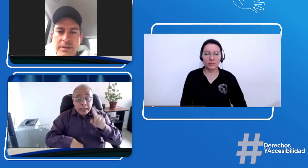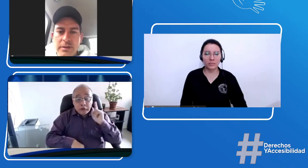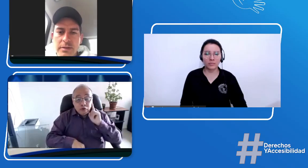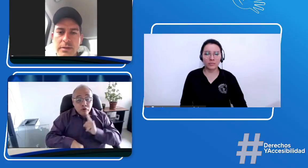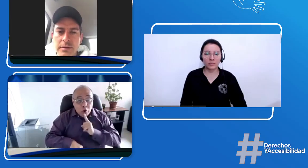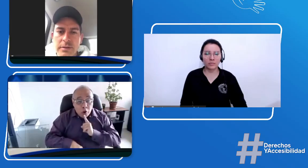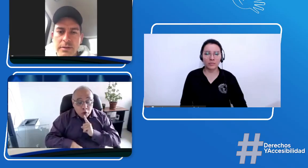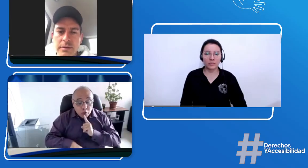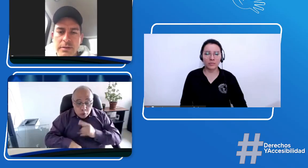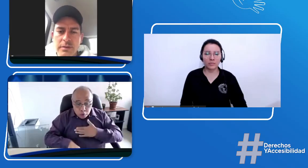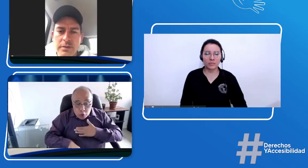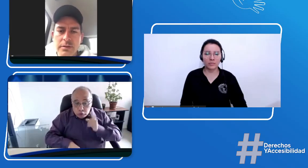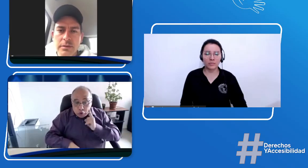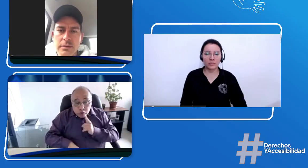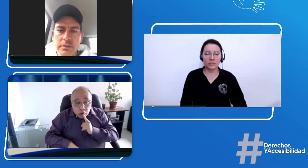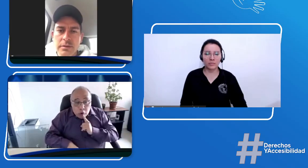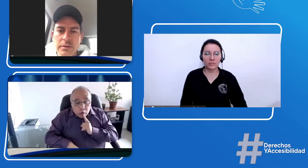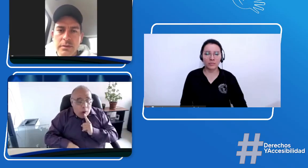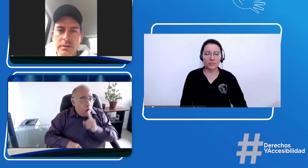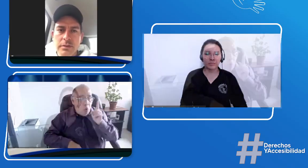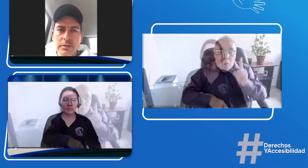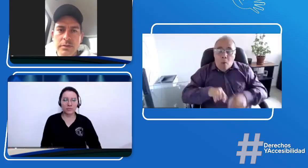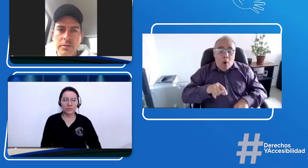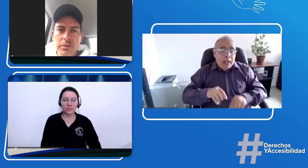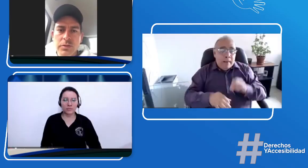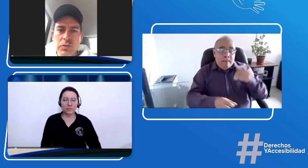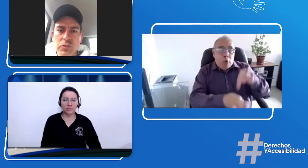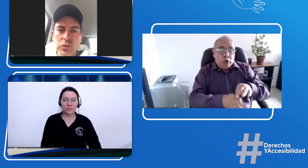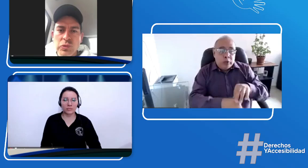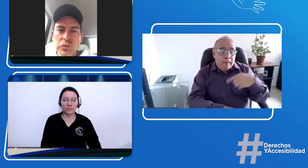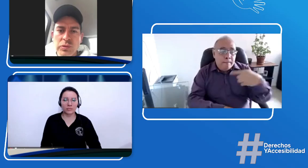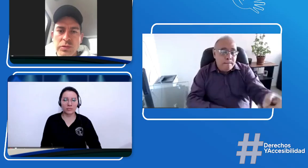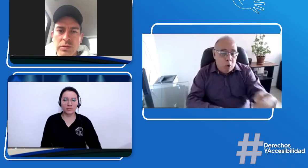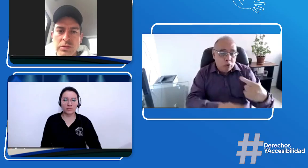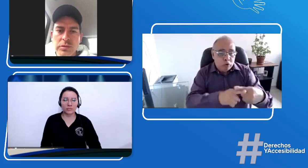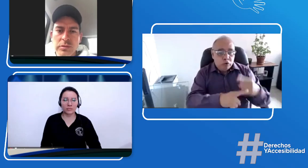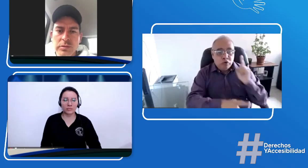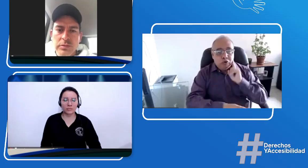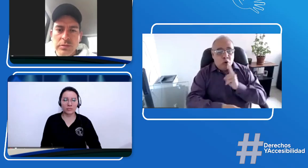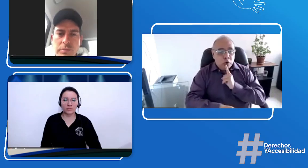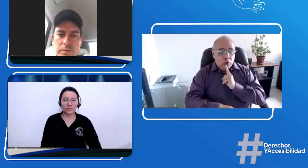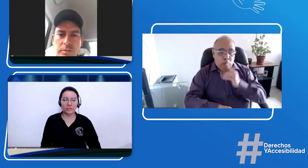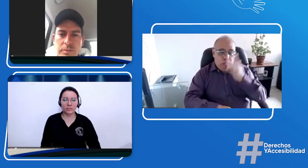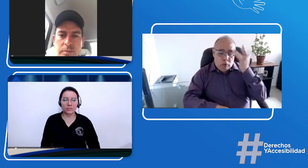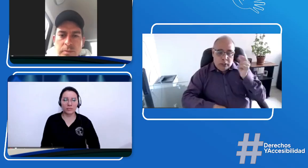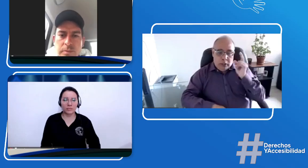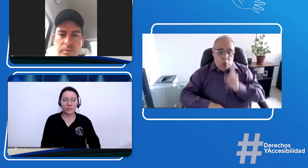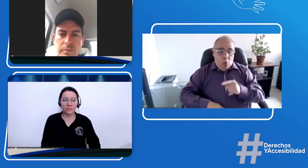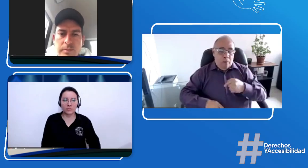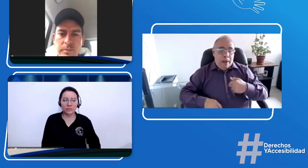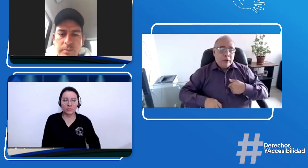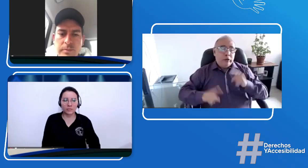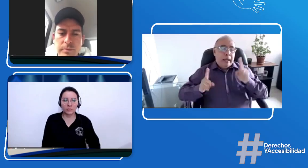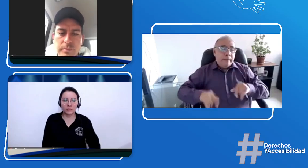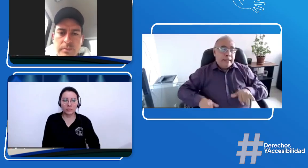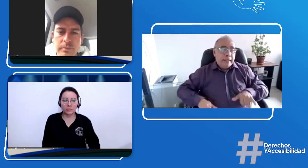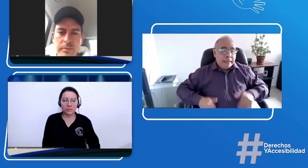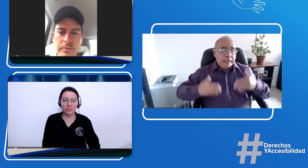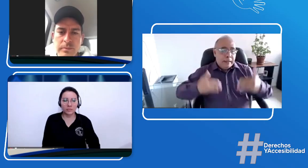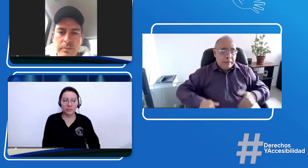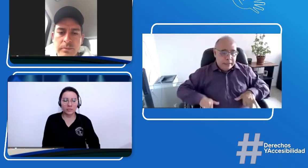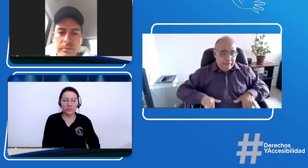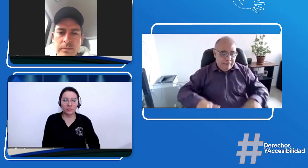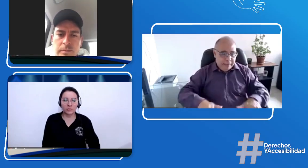Porque es que resulta que esta pregunta no viene gratis, sí, pero... porque resulta que muchas veces lo que se dice es